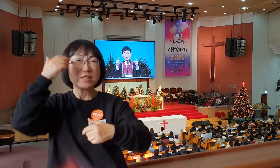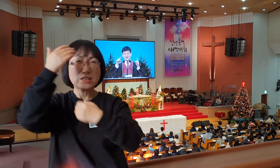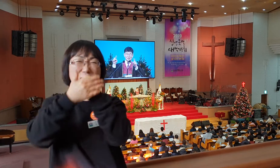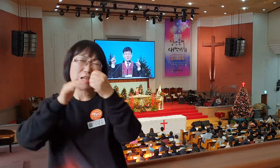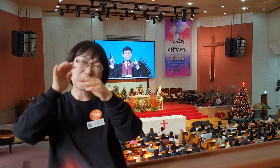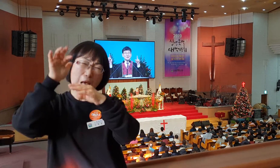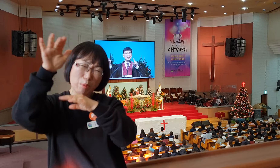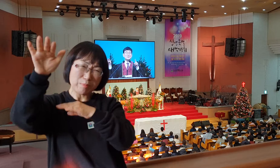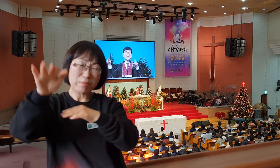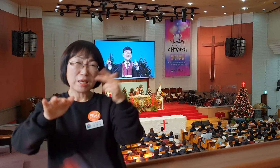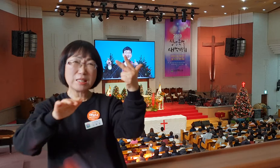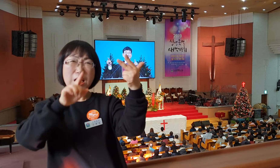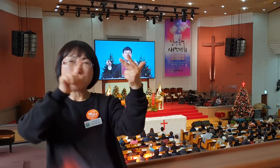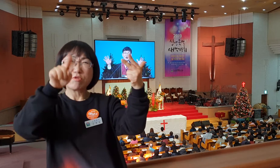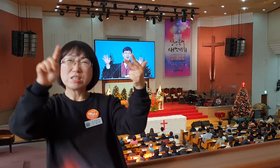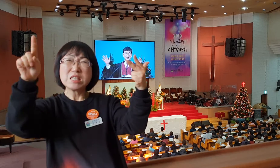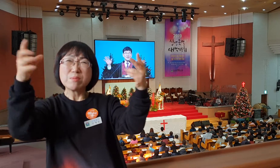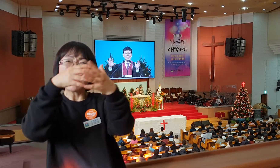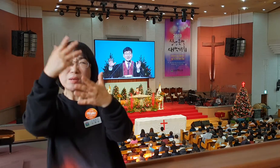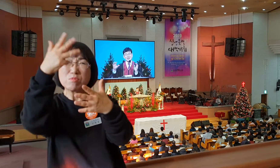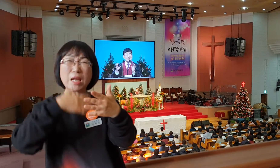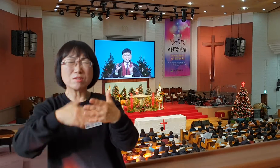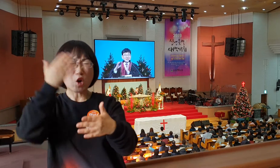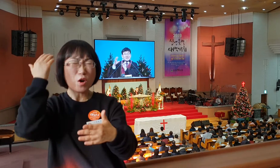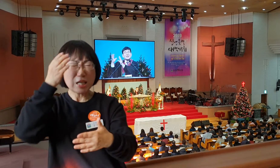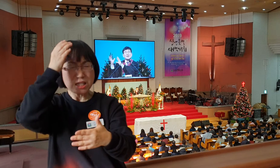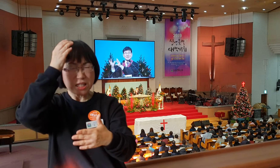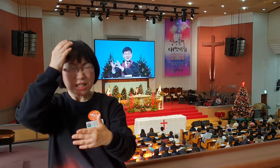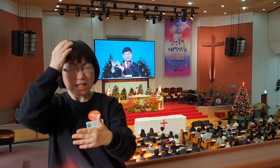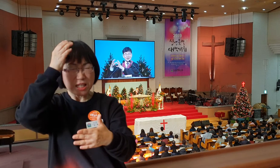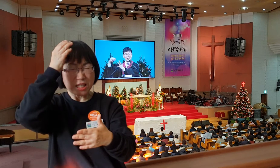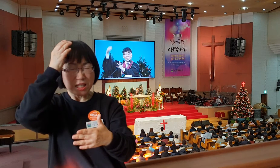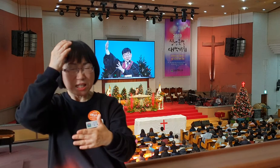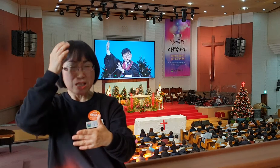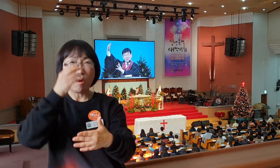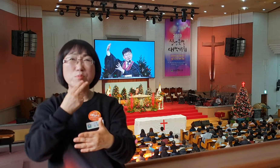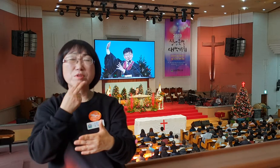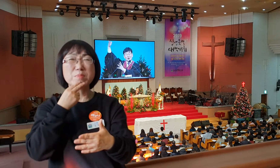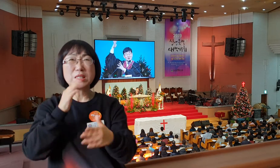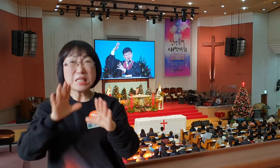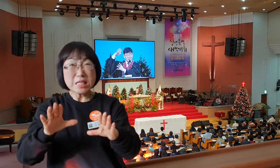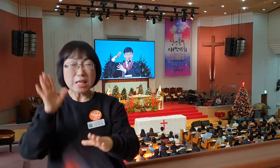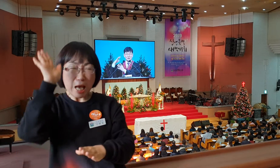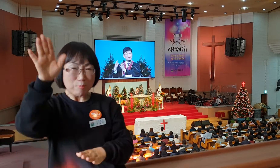사모합니다 7 플러스 1 전에는 기대하지 않았지만 이제 기대하기 시작합니다 그런